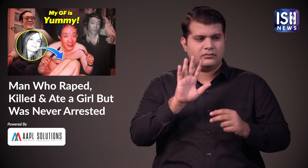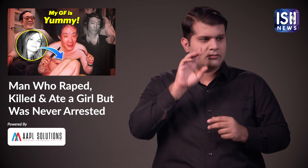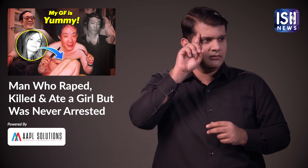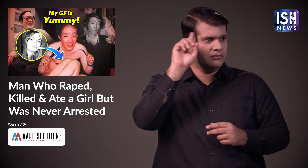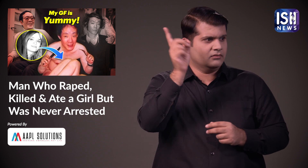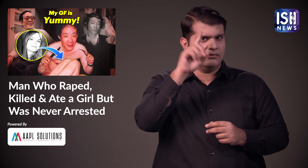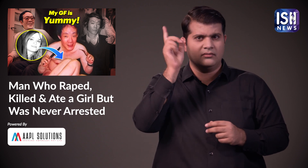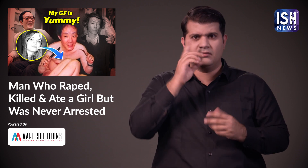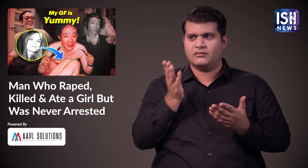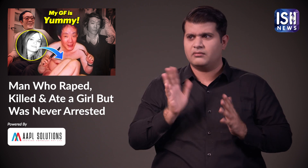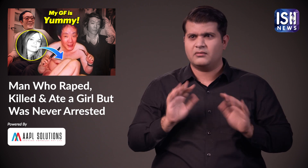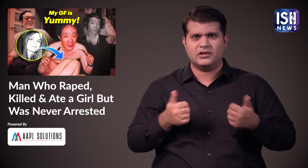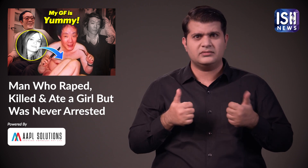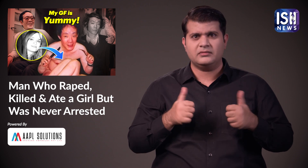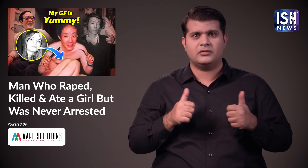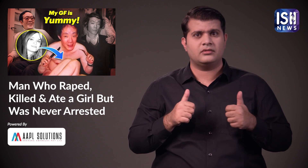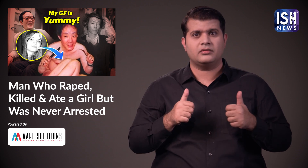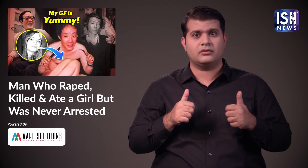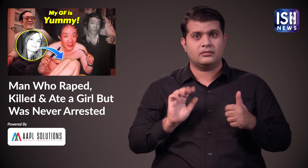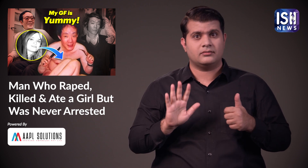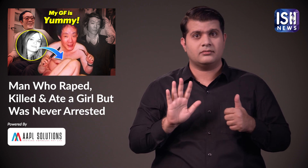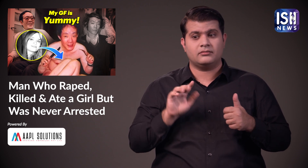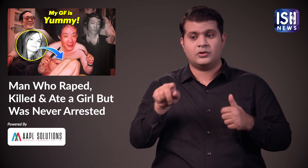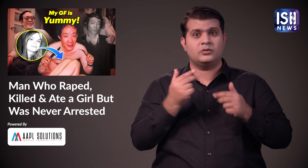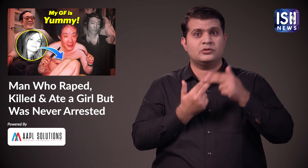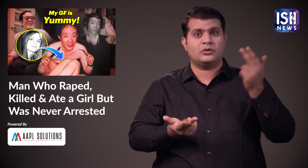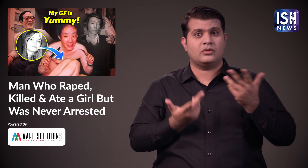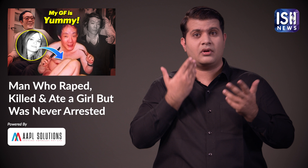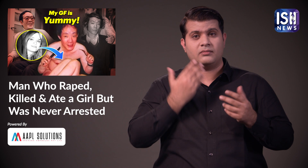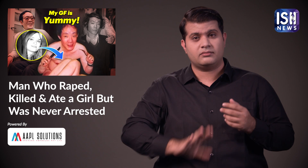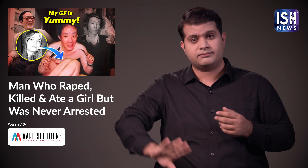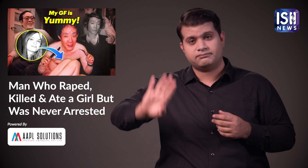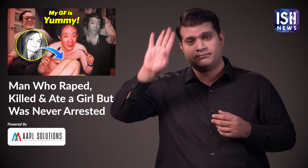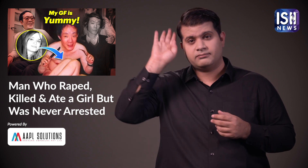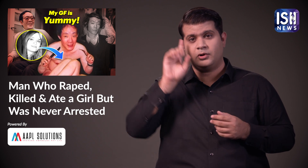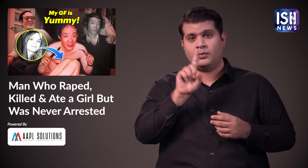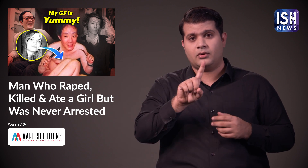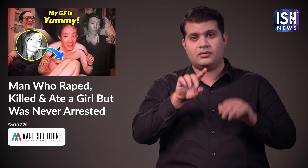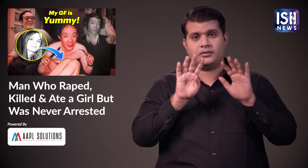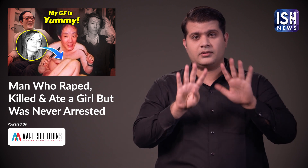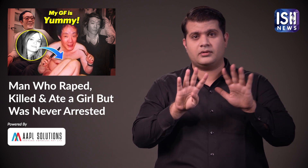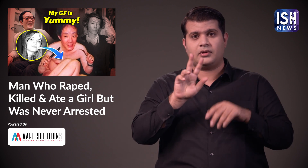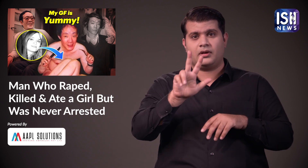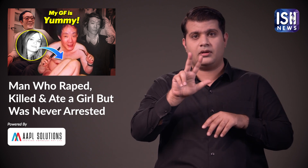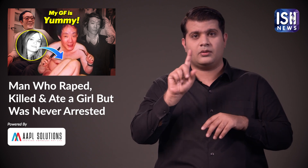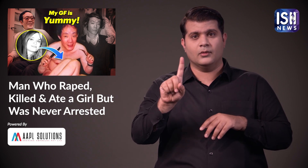जिस घटना के बारे में बताने जा रहा हूँ वह आपको झकझोर कर रख देगा। घटना 1981 की है।